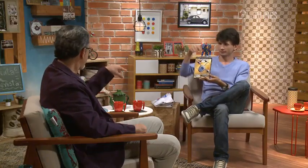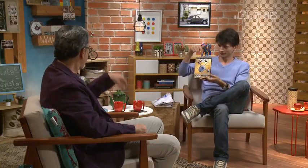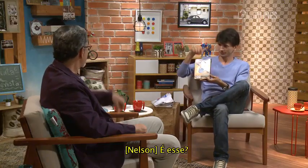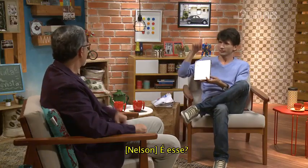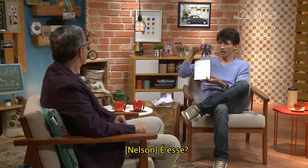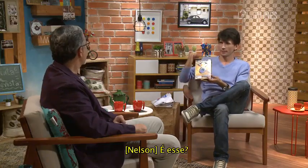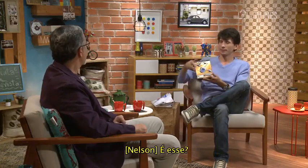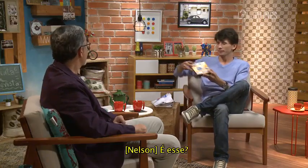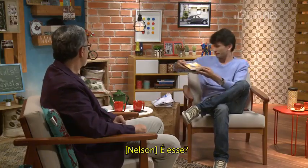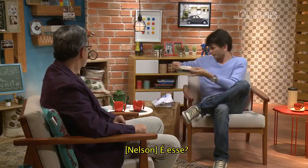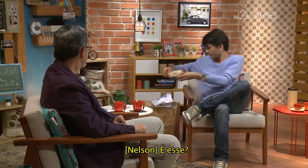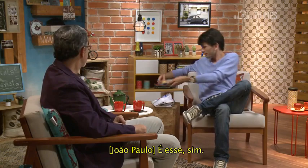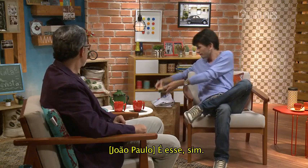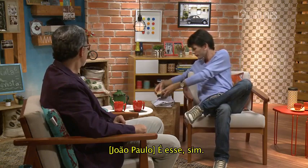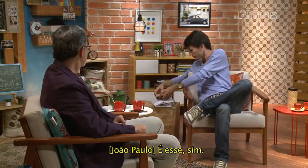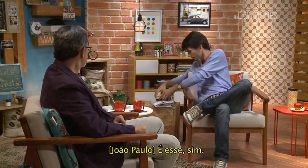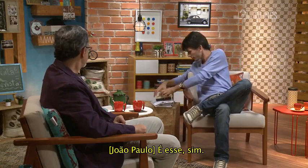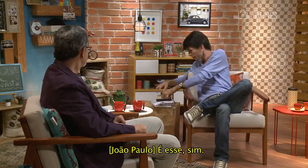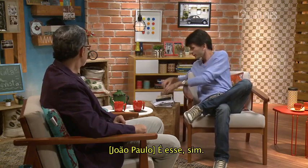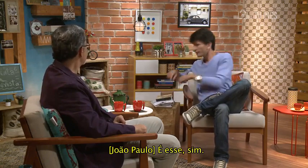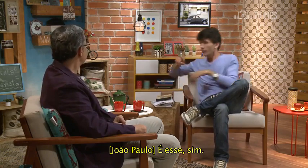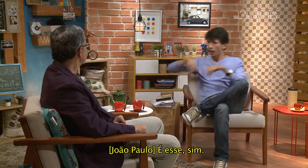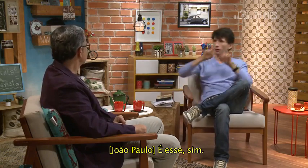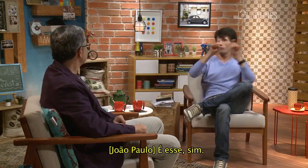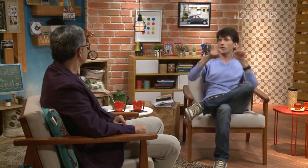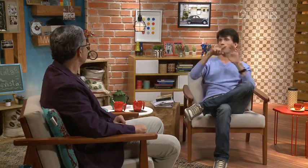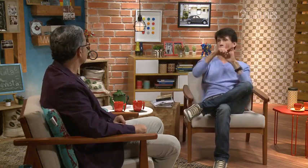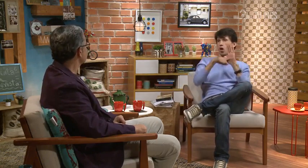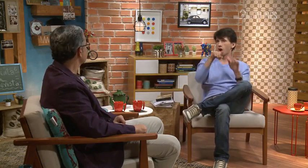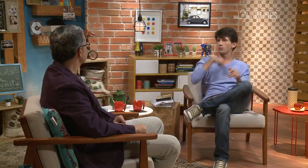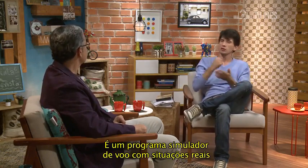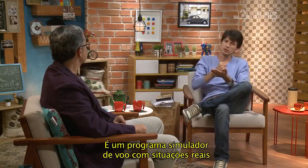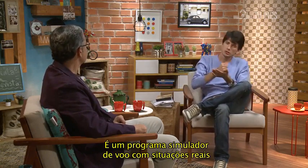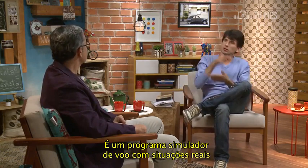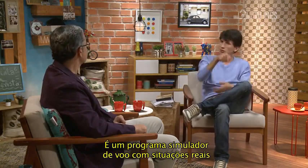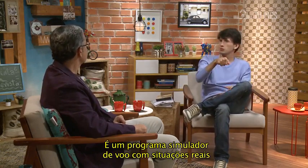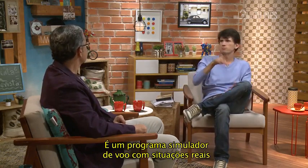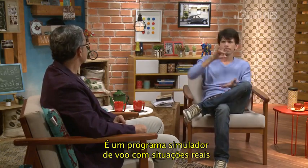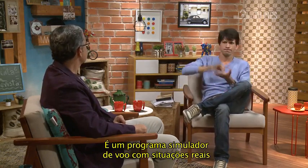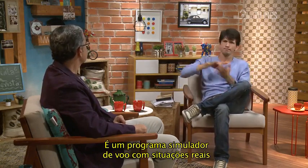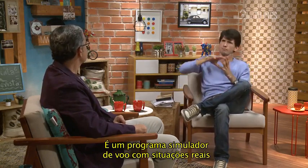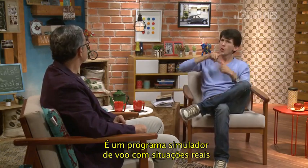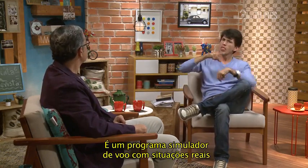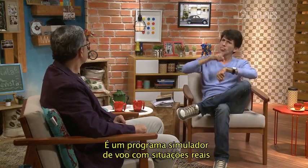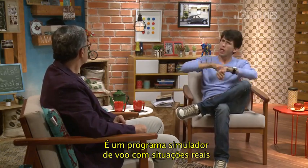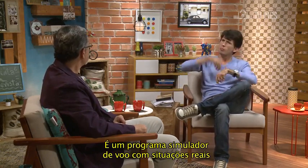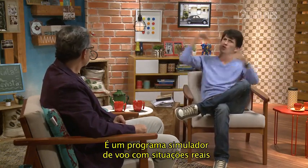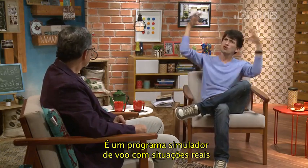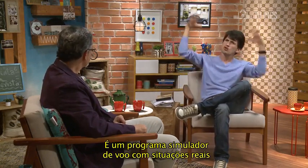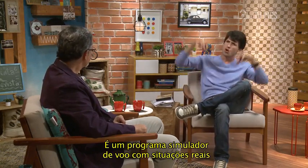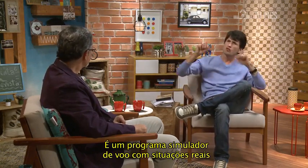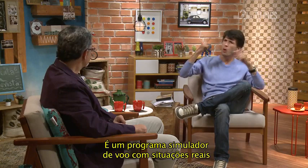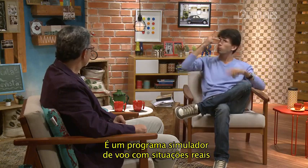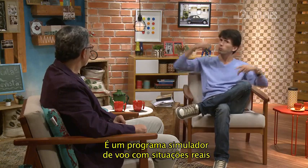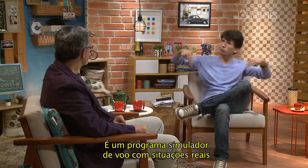e é esse é esse sim Esse é um programa simulador de voo com situações reais